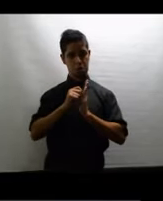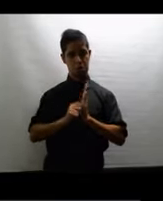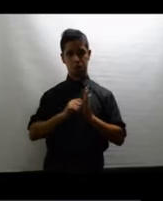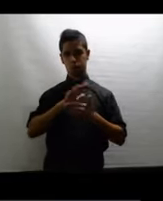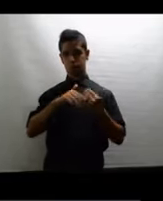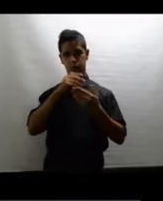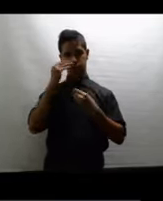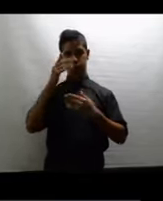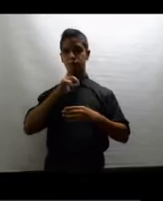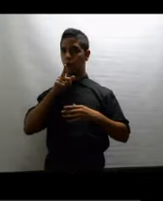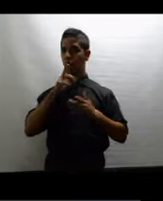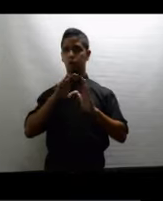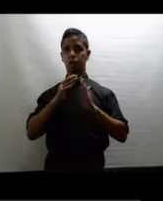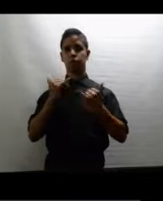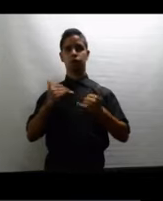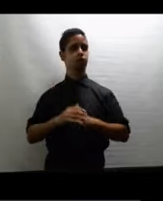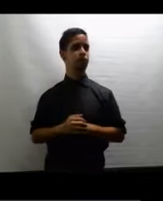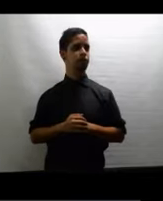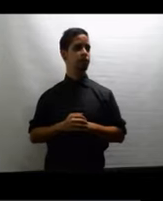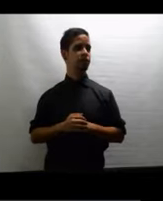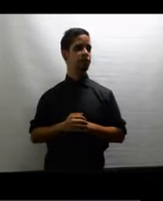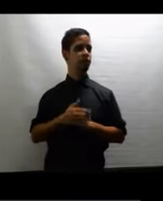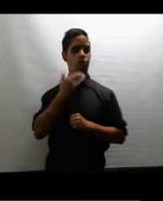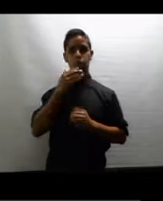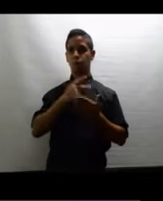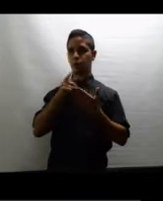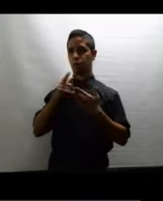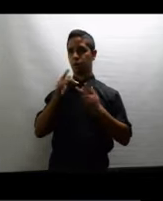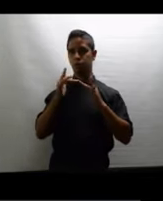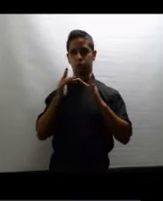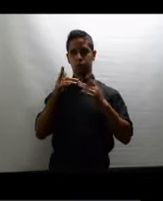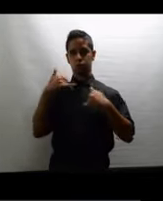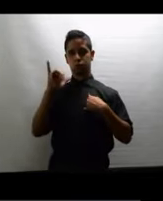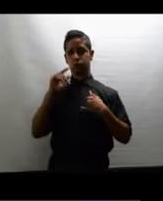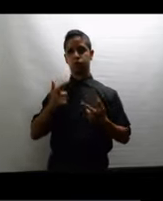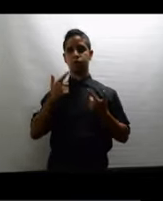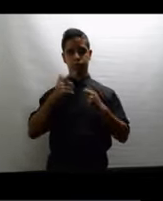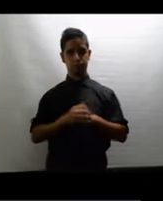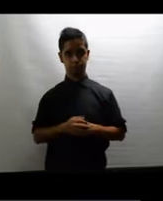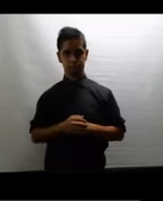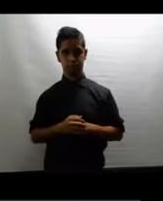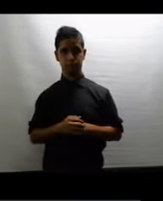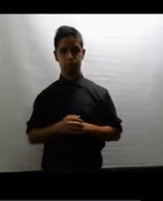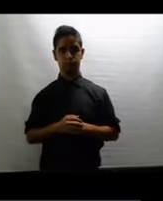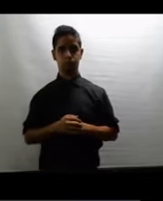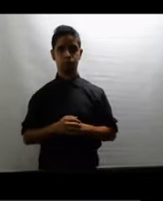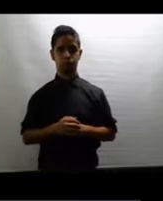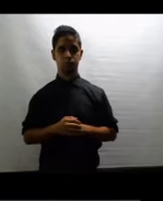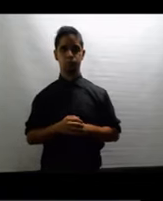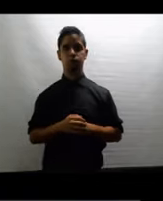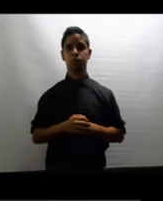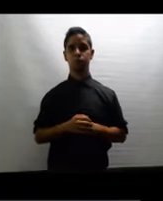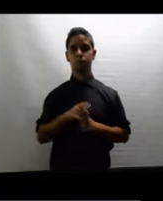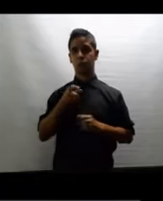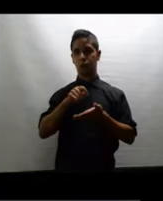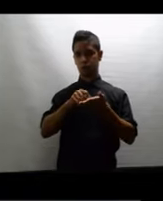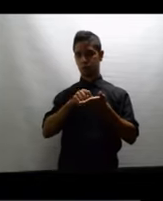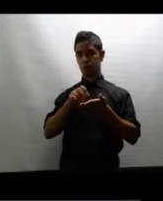Es la clase, es la clase. Qué bueno, imagínate, que estos programas se quedan en el internet. Y la compositora de Hermano Tengo Frío, Carmen